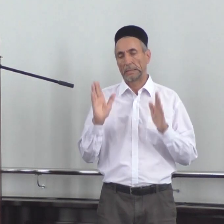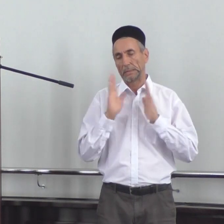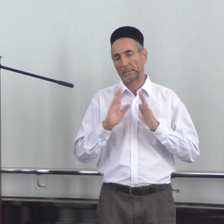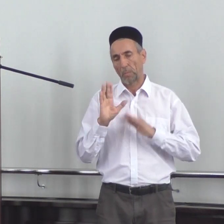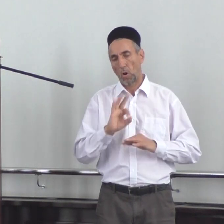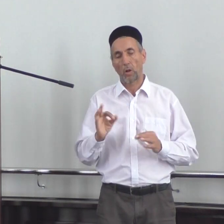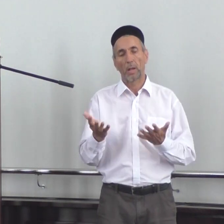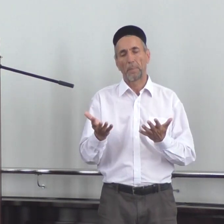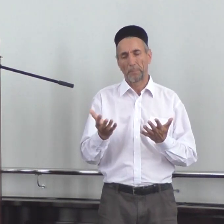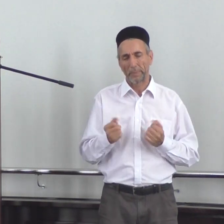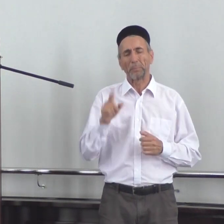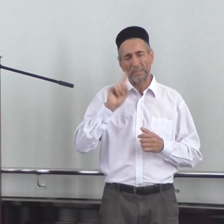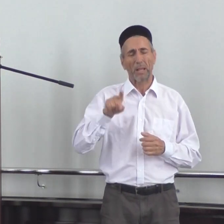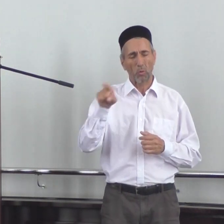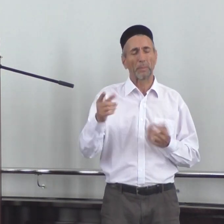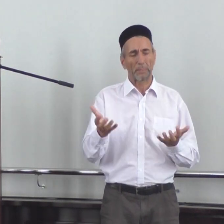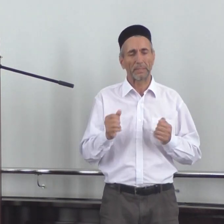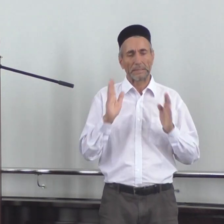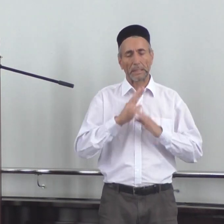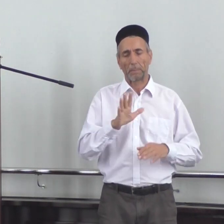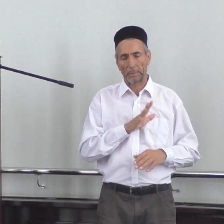исламны кабул итте ул. Без беләбез аны.